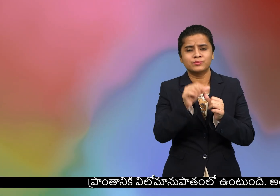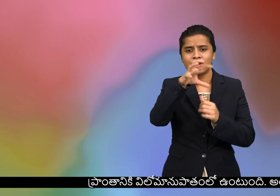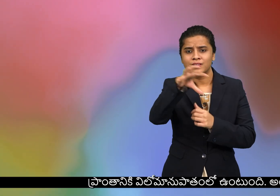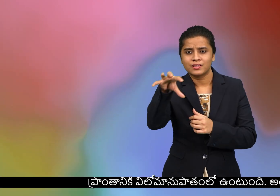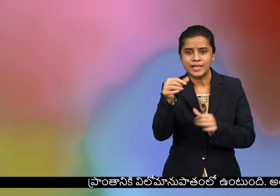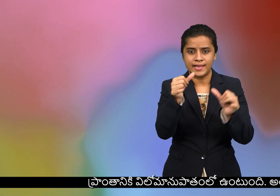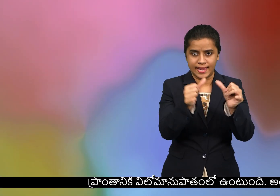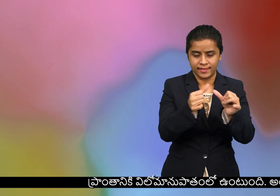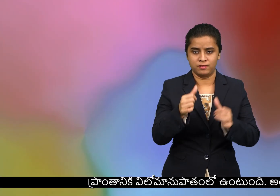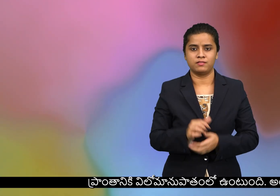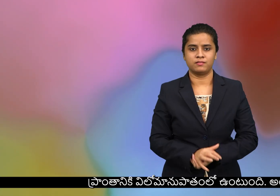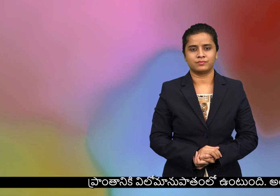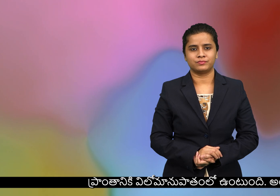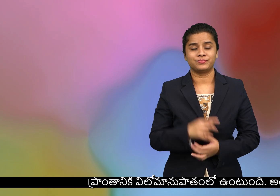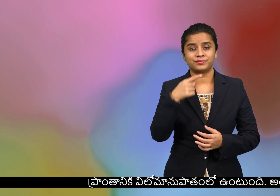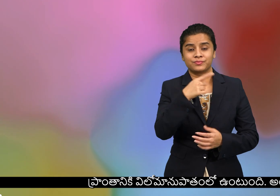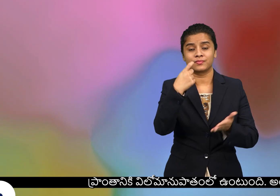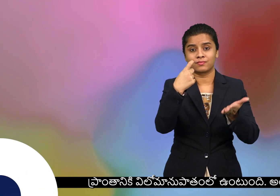అంటే